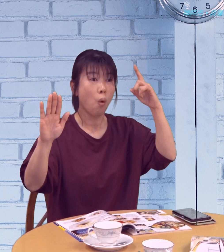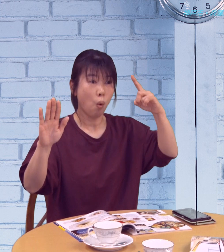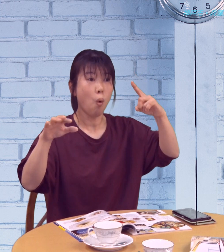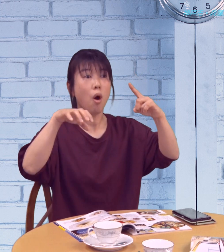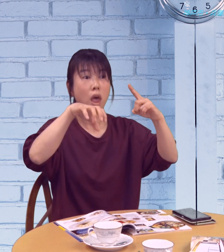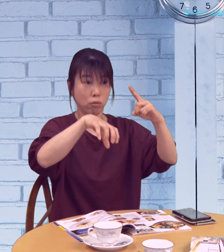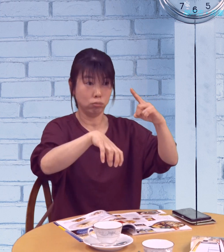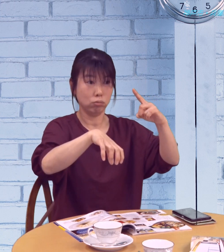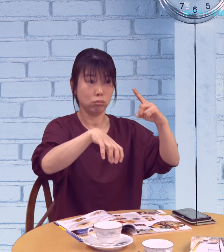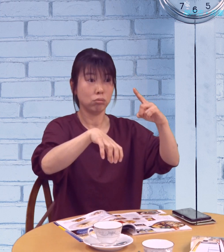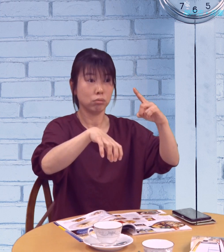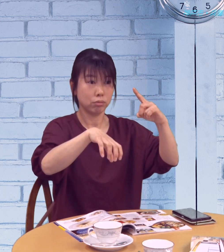ていました